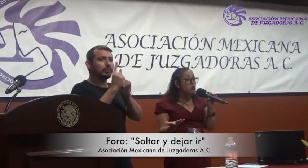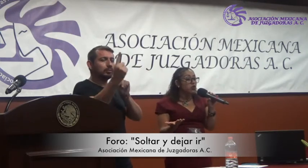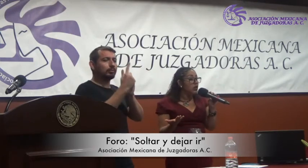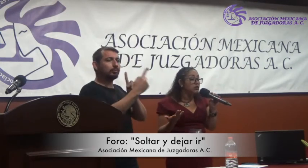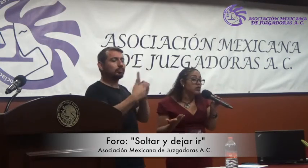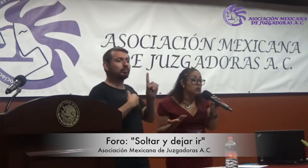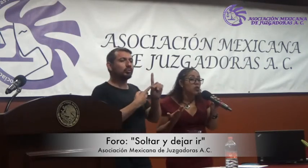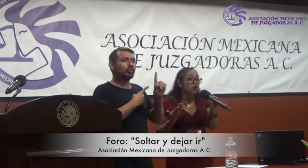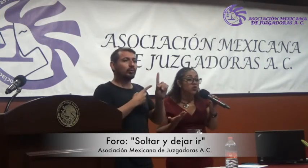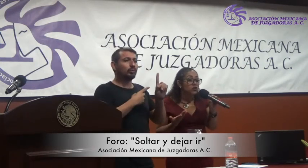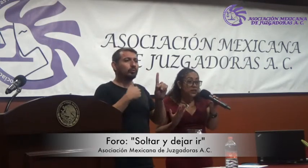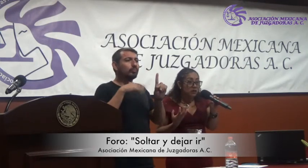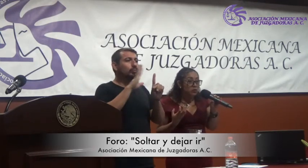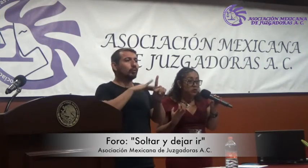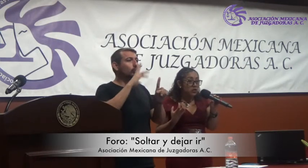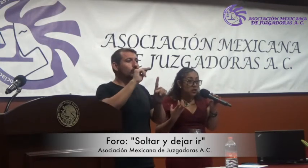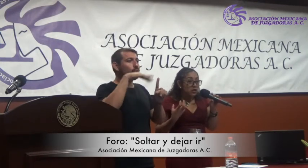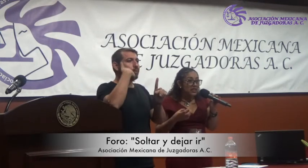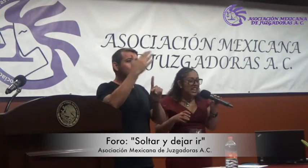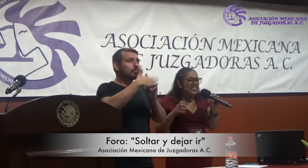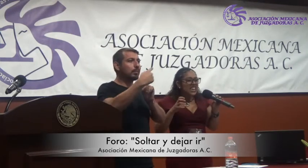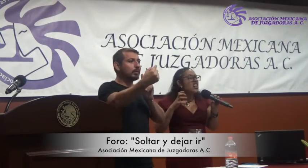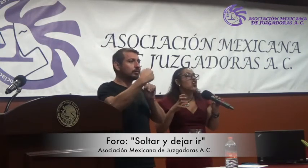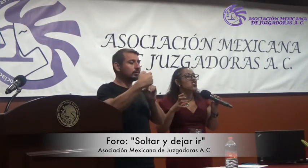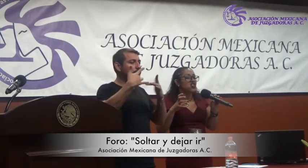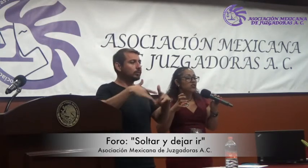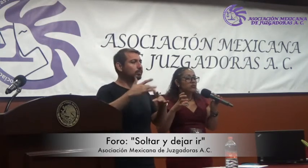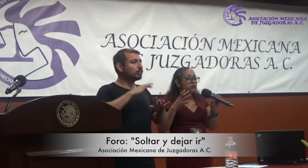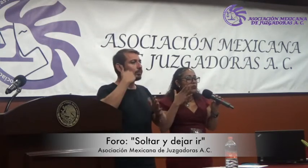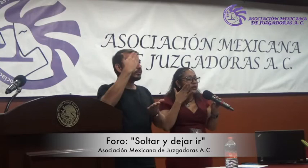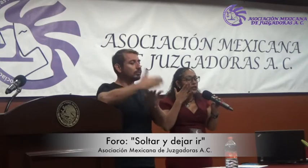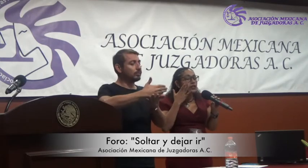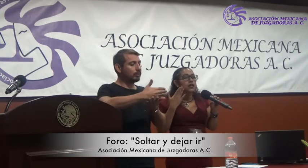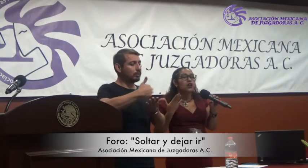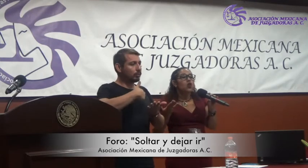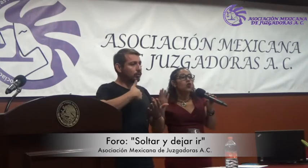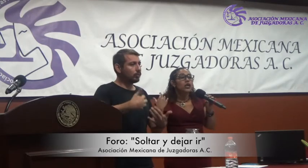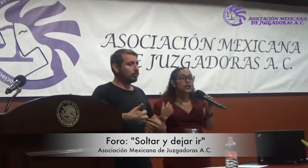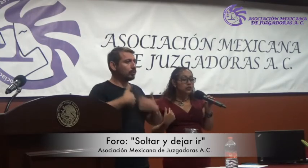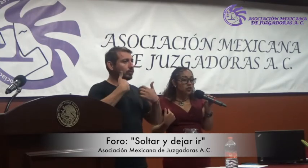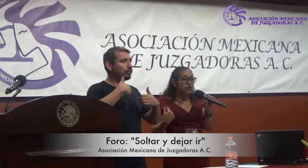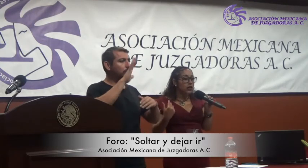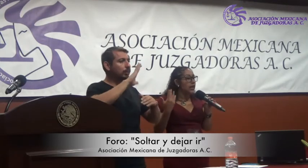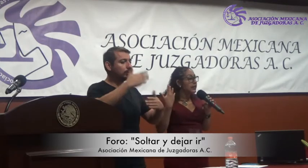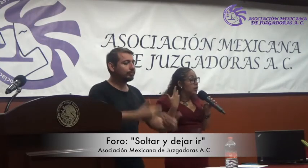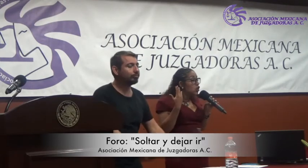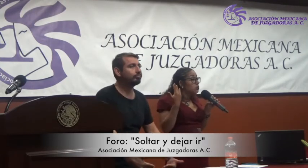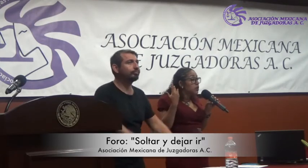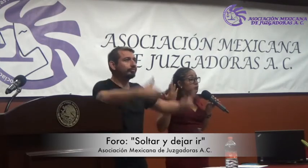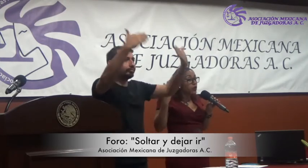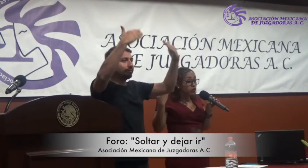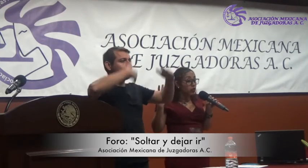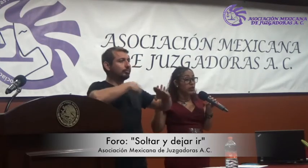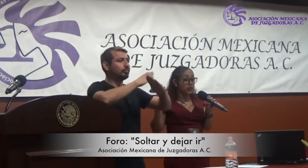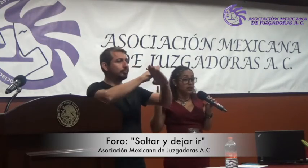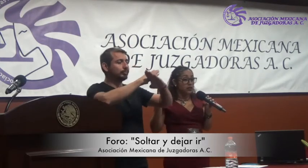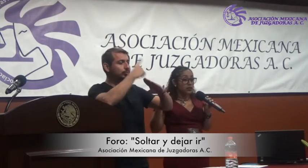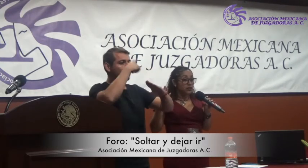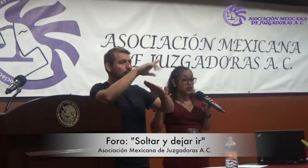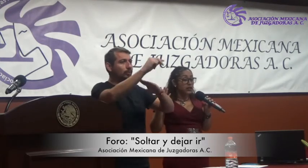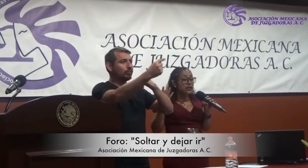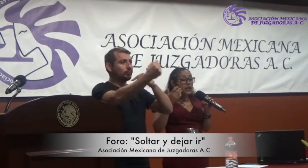piso y el mundo ya no es como lo conocíamos. Y ese enojo puede tener una razón anterior, más